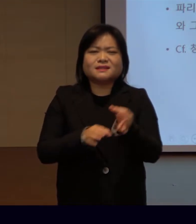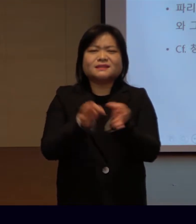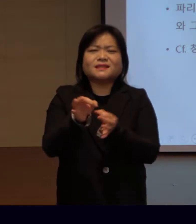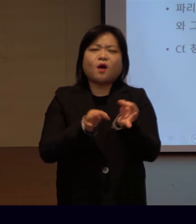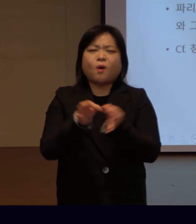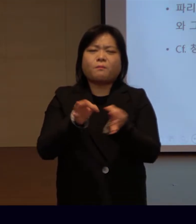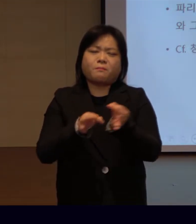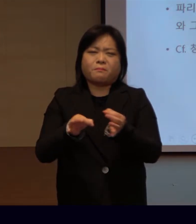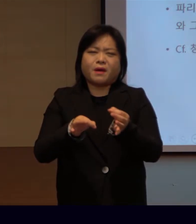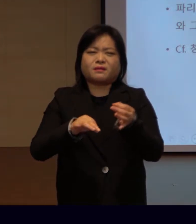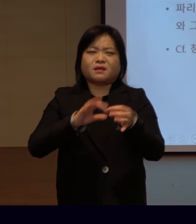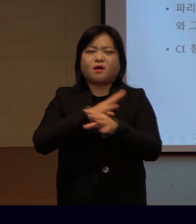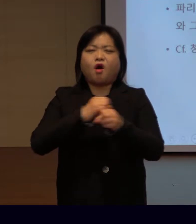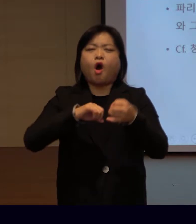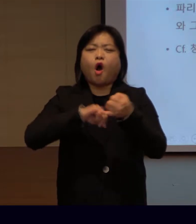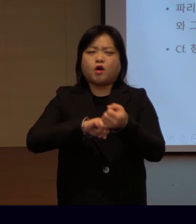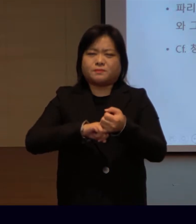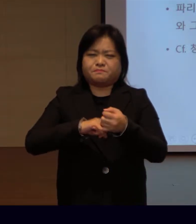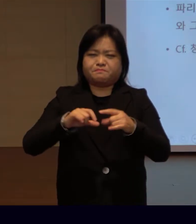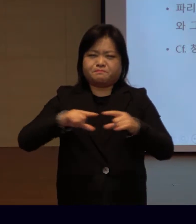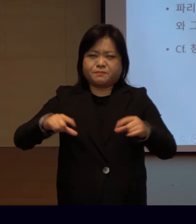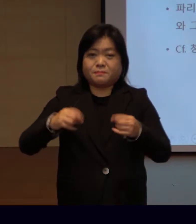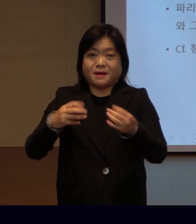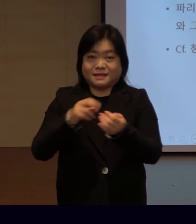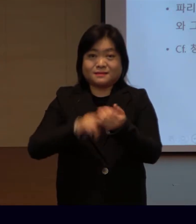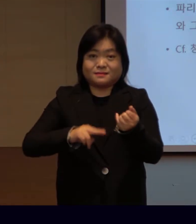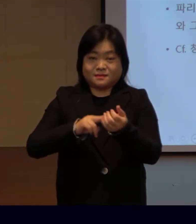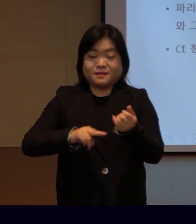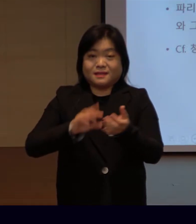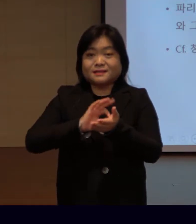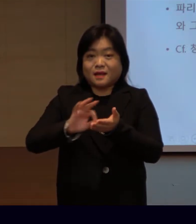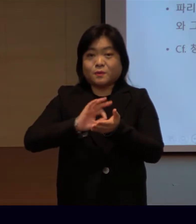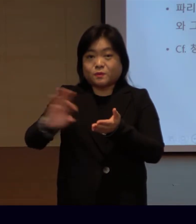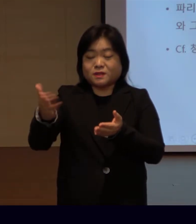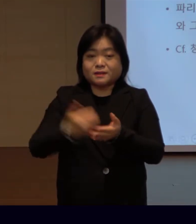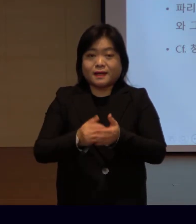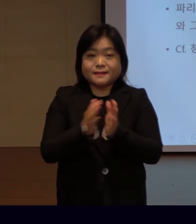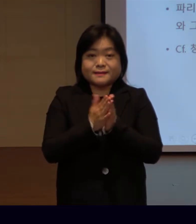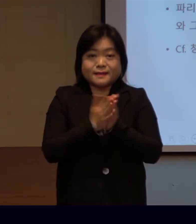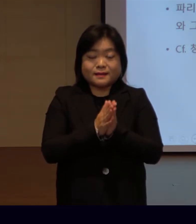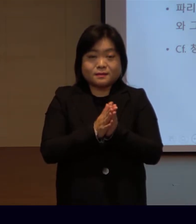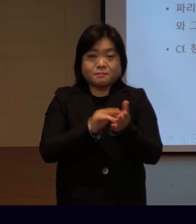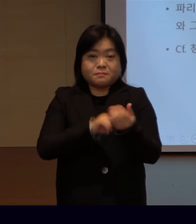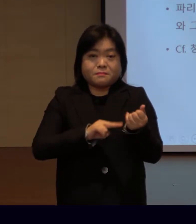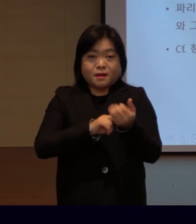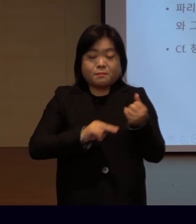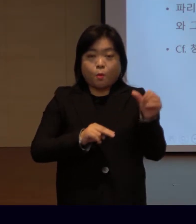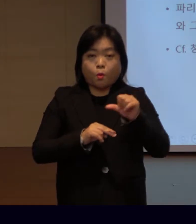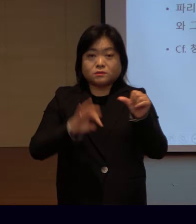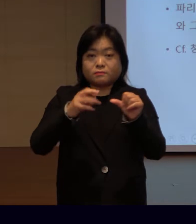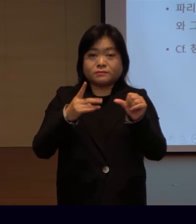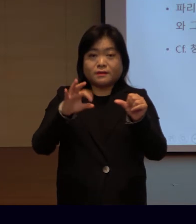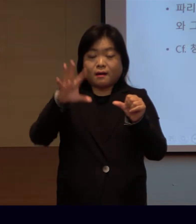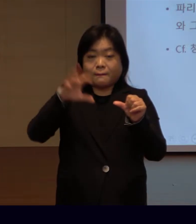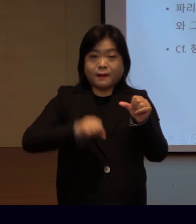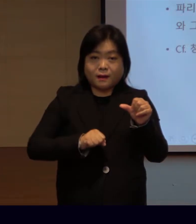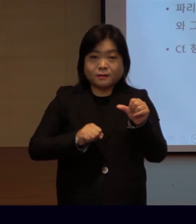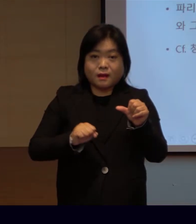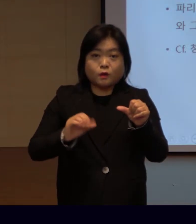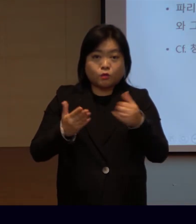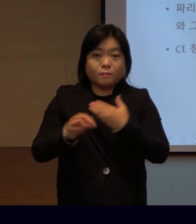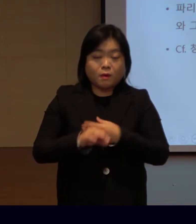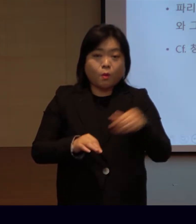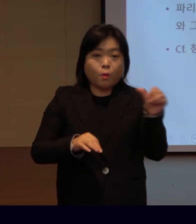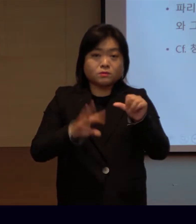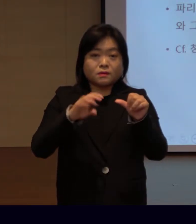어음이 많이 쓰이는데, 예를 들어서 제가 책을 출판사에 팔았으면 5,000프랑을 받을 경우에